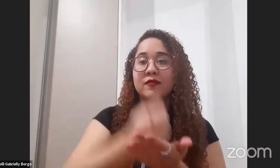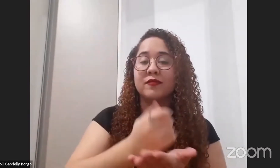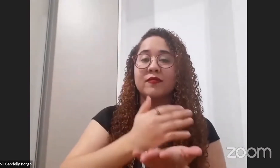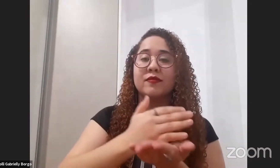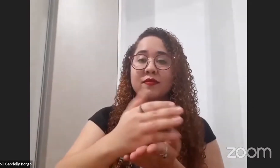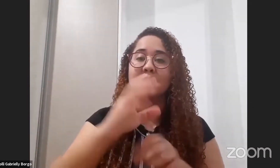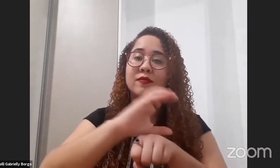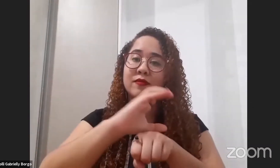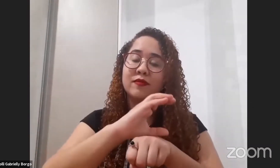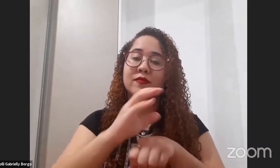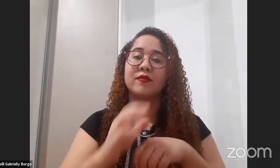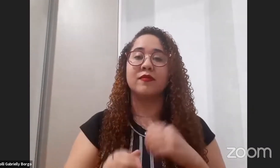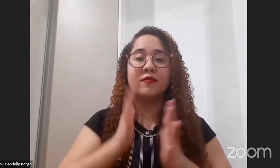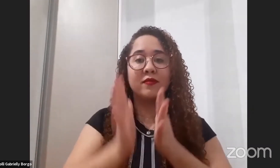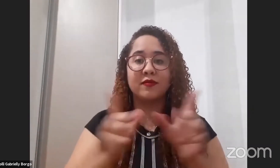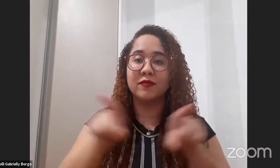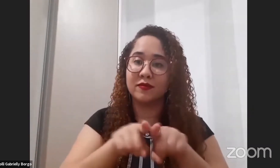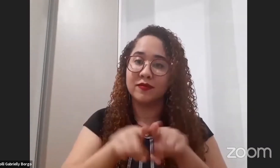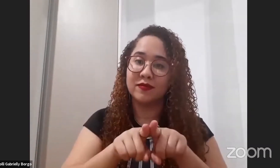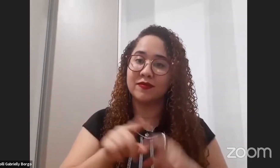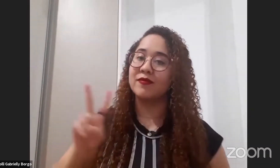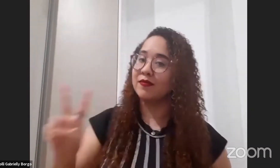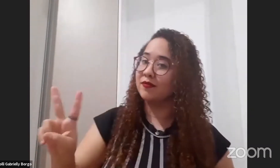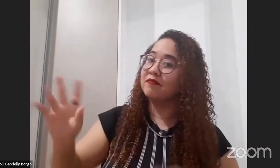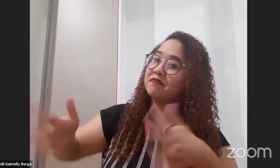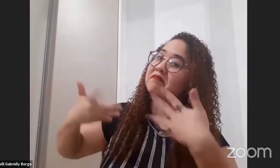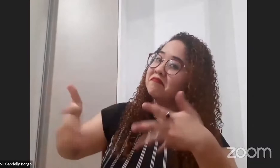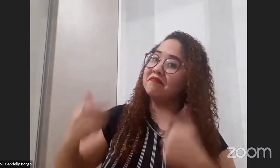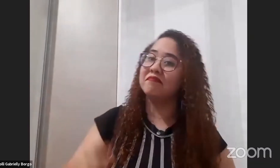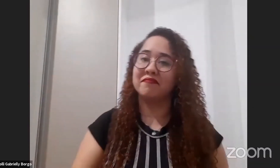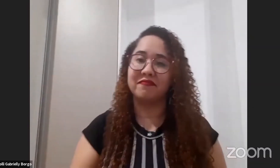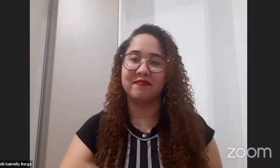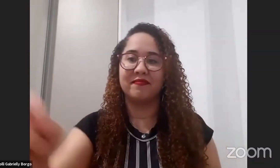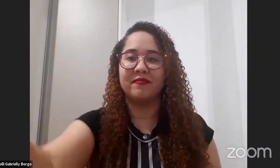decidiram começar o curso de Libras também. E as duas me animaram.